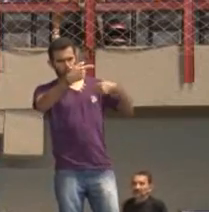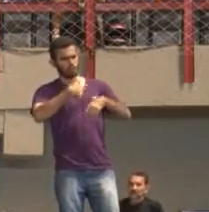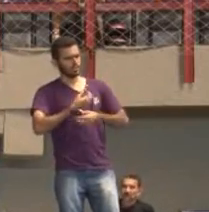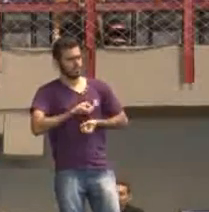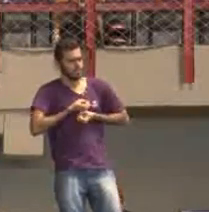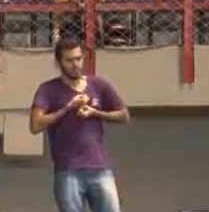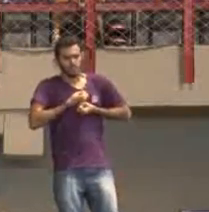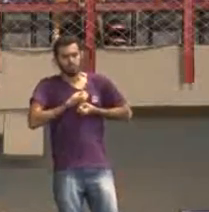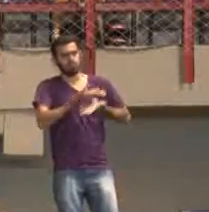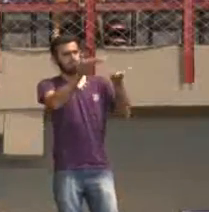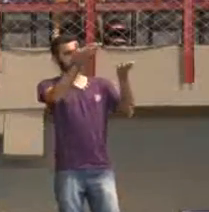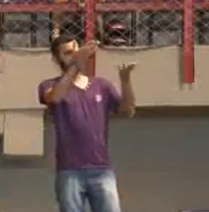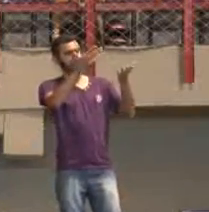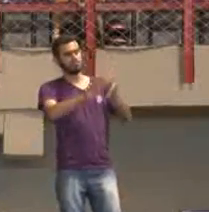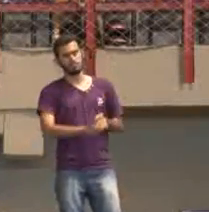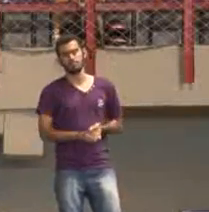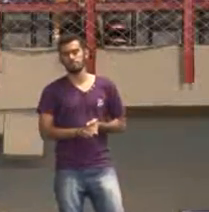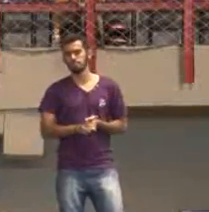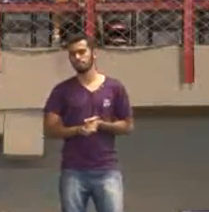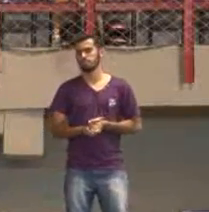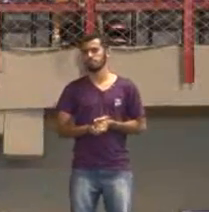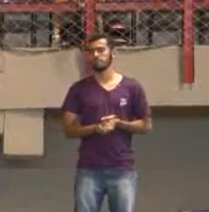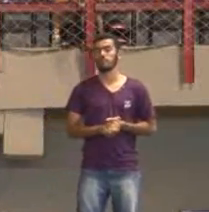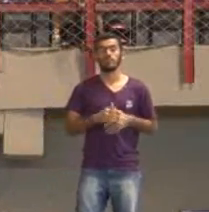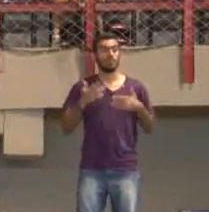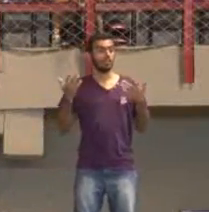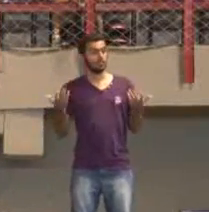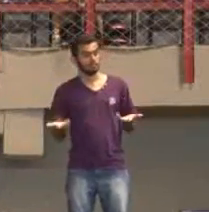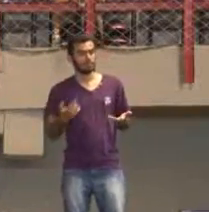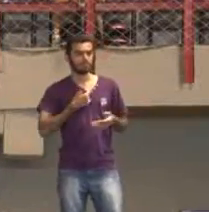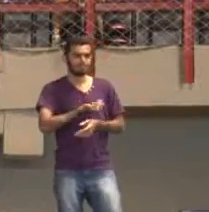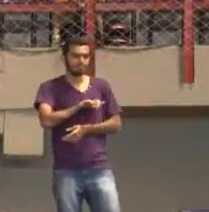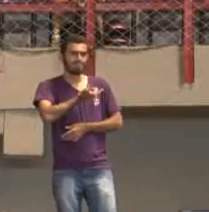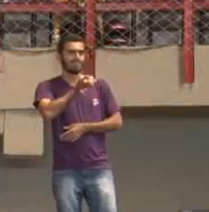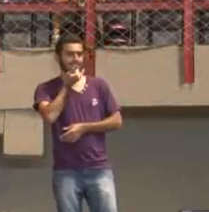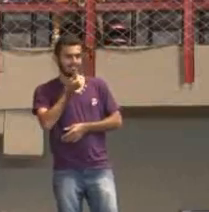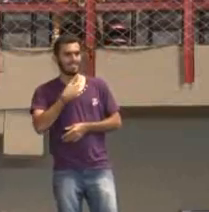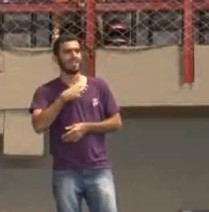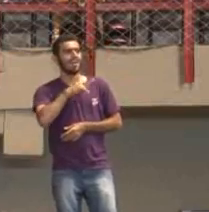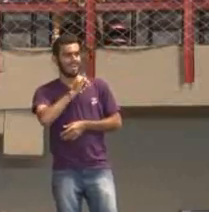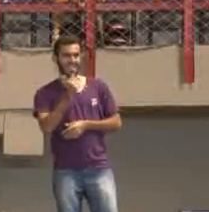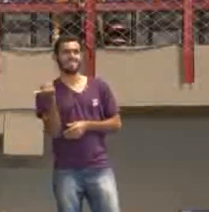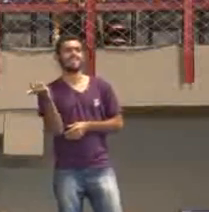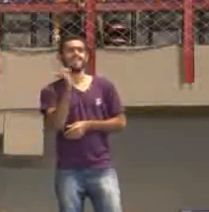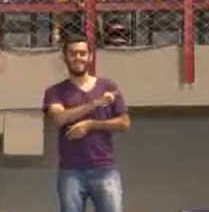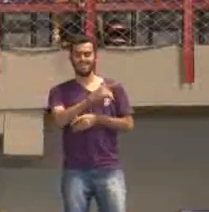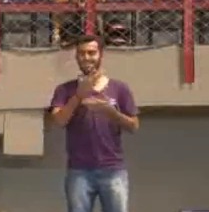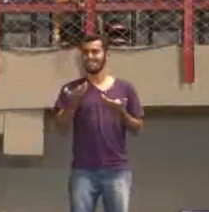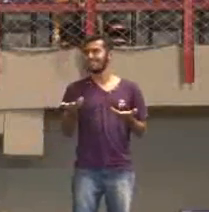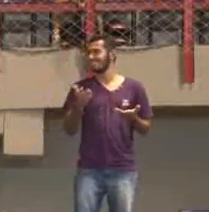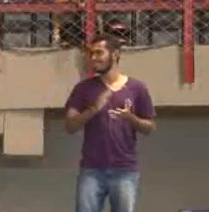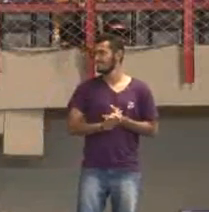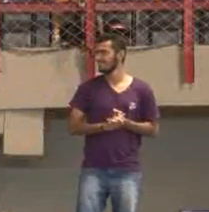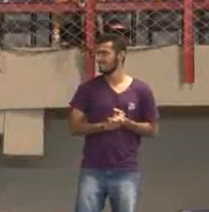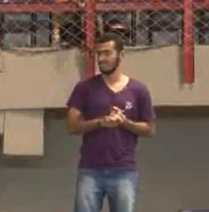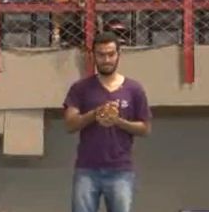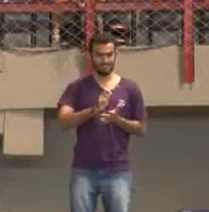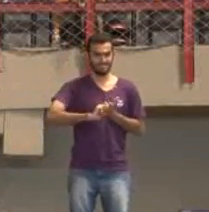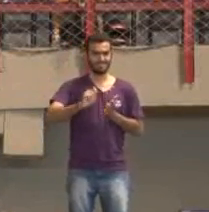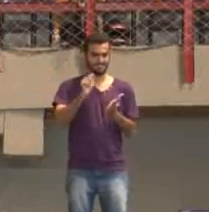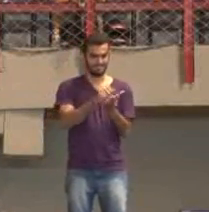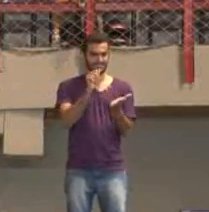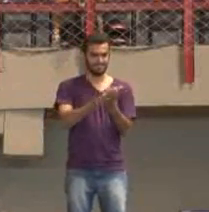dizer. Ora mais. Eu sinto muito, mas vai dar tudo certo, né? Hoje, anotou aí,